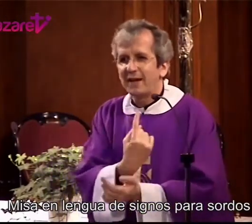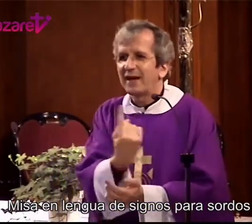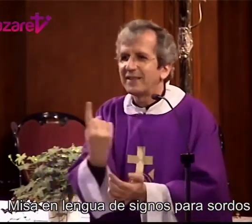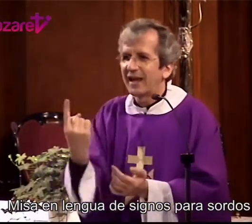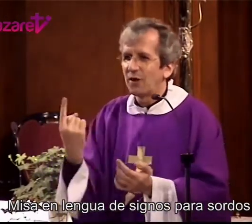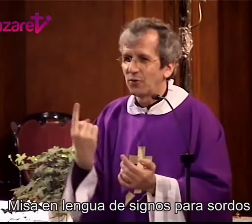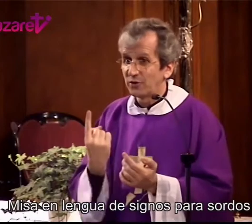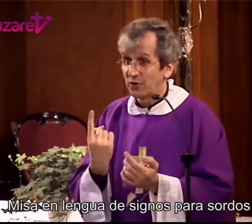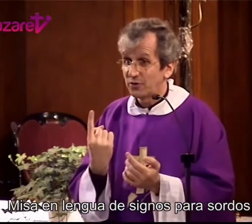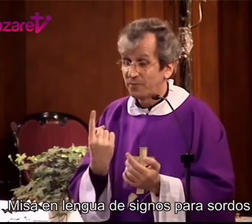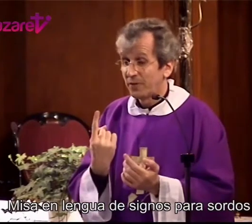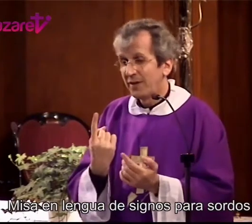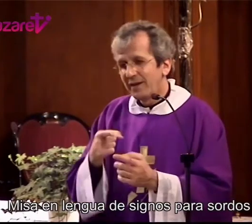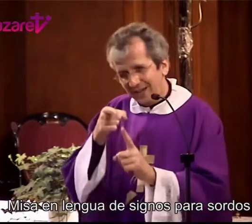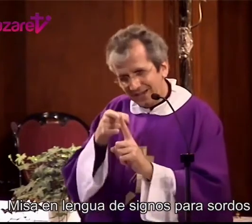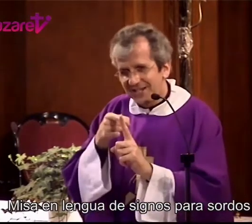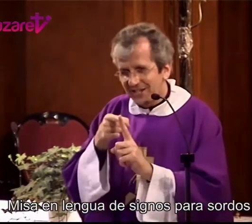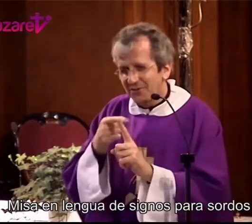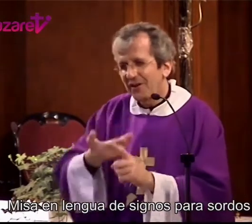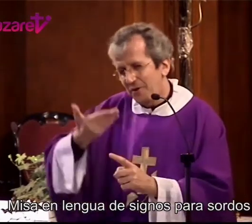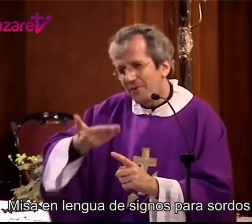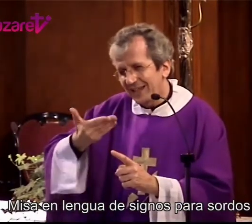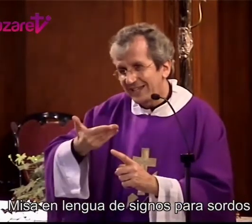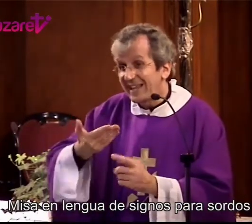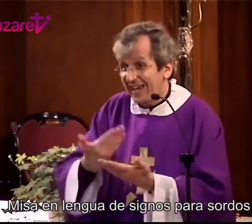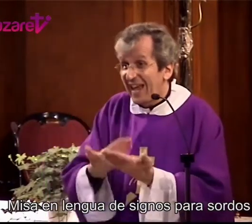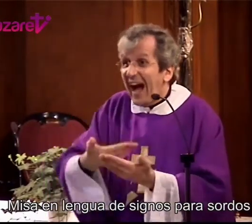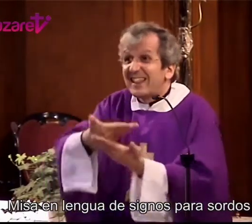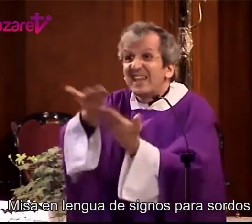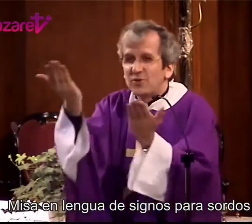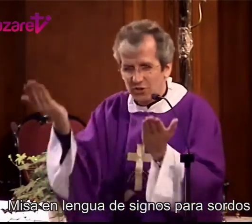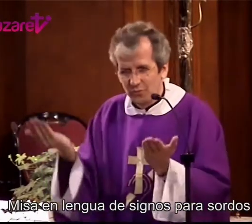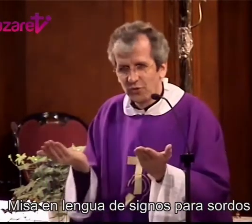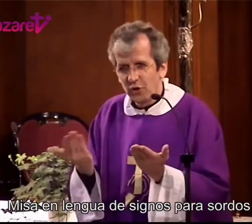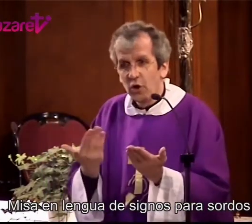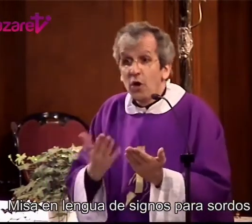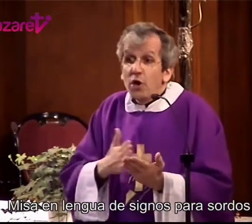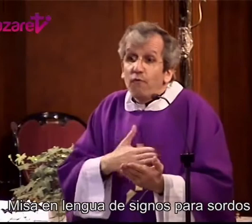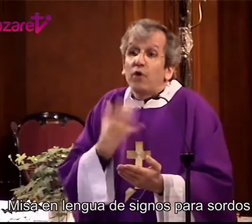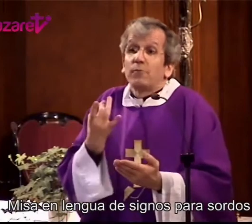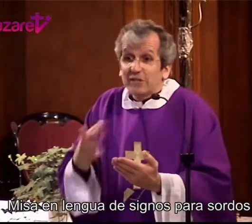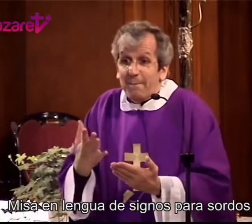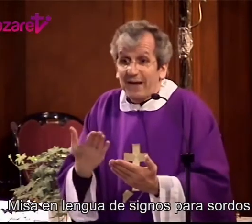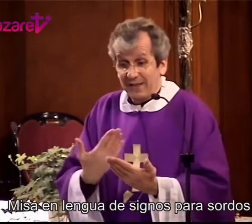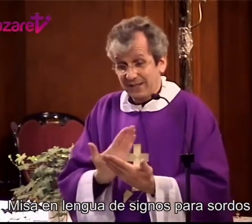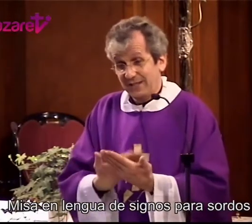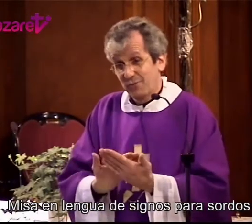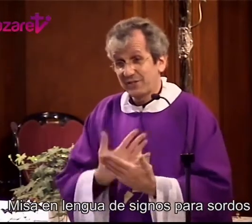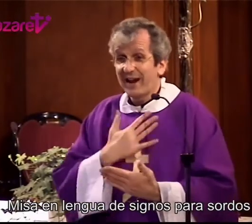de cada uno de nosotros. Insisto que lo importante sería que ante nuestro mundo fuéramos capaces de mostrar